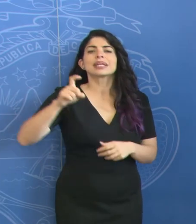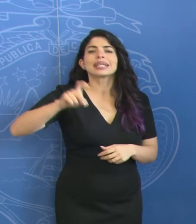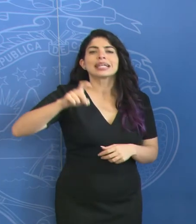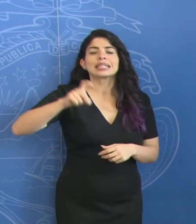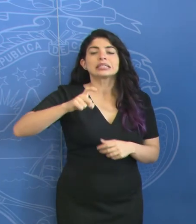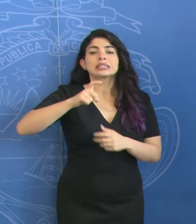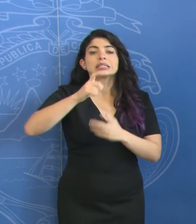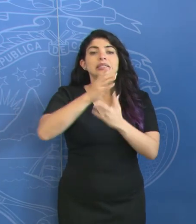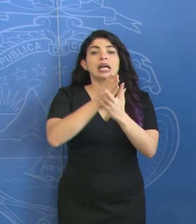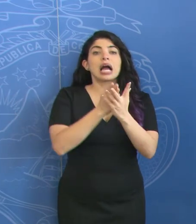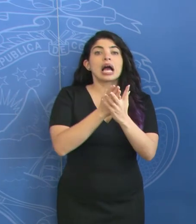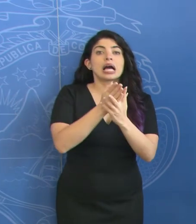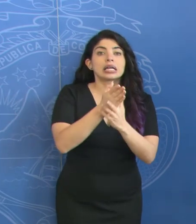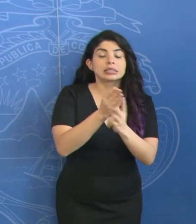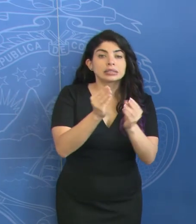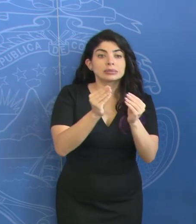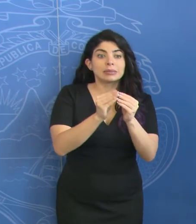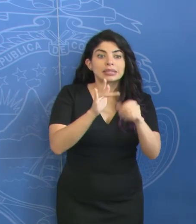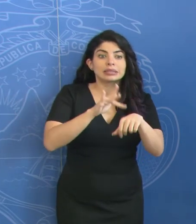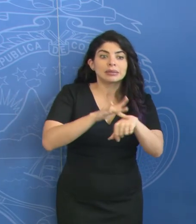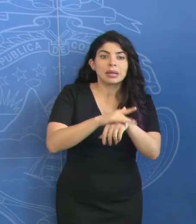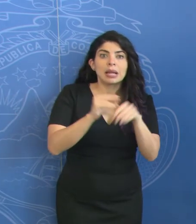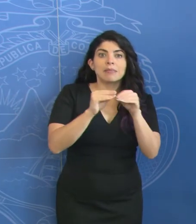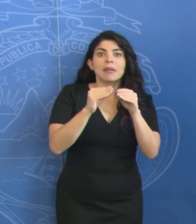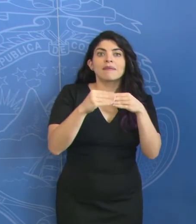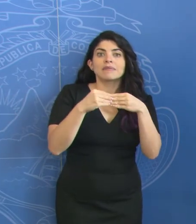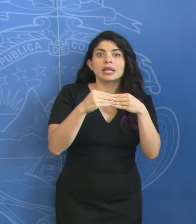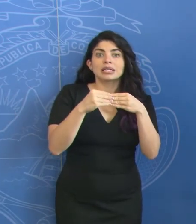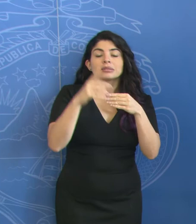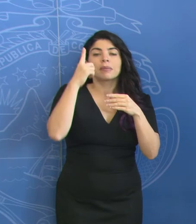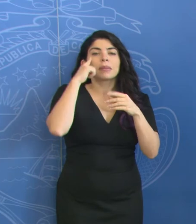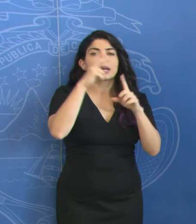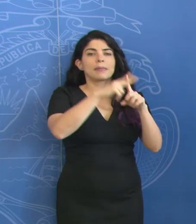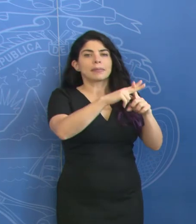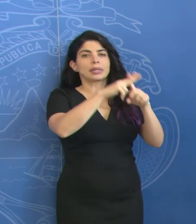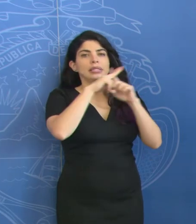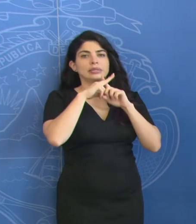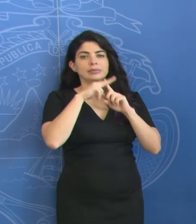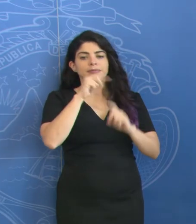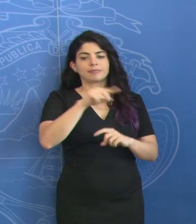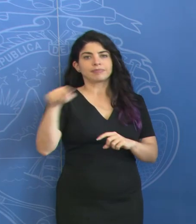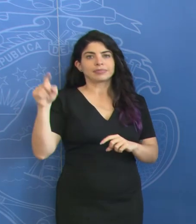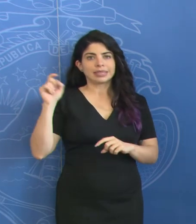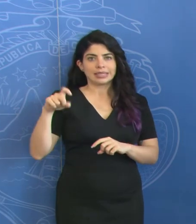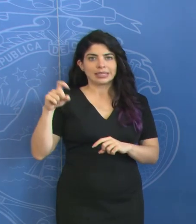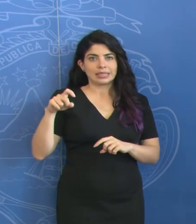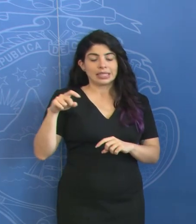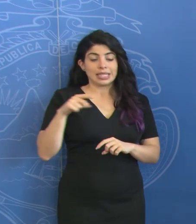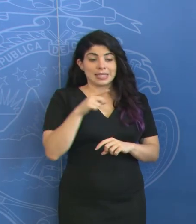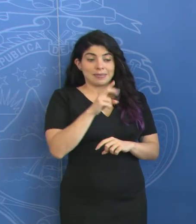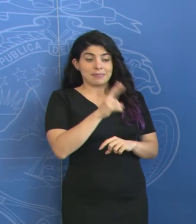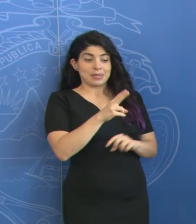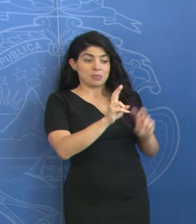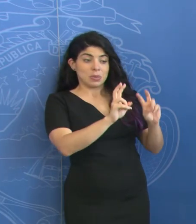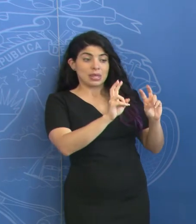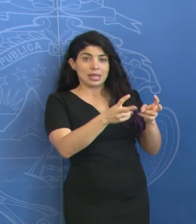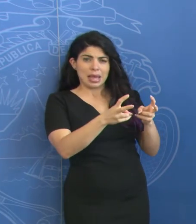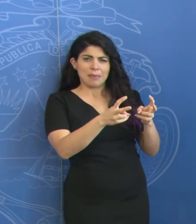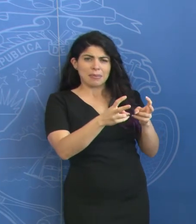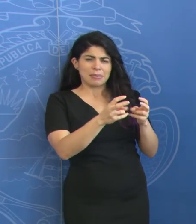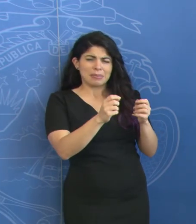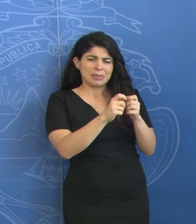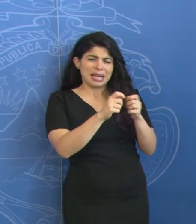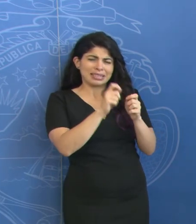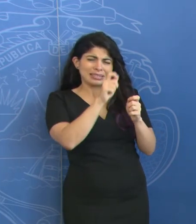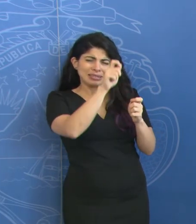acceso más oportuno y blando a opciones de financiamiento. Dentro de ese tema, de manera muy